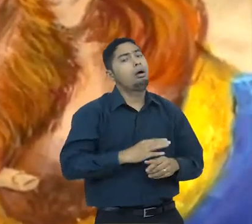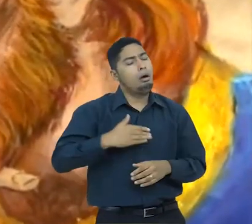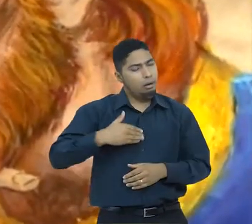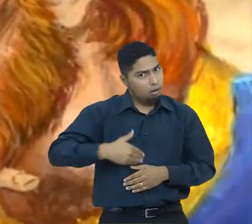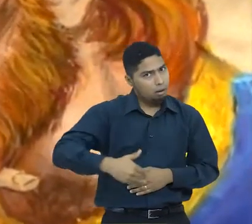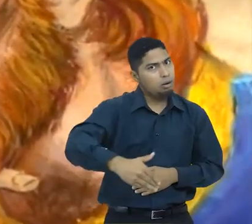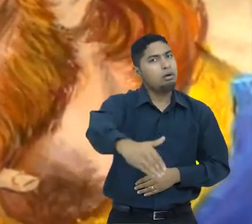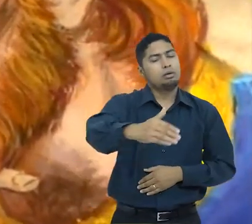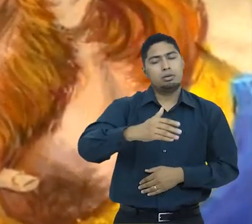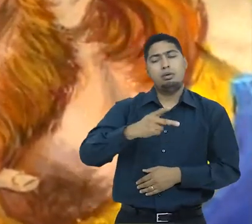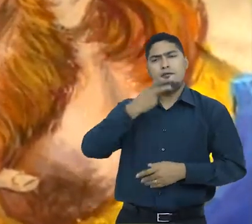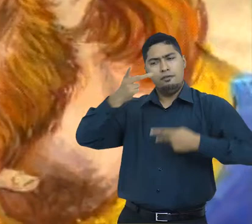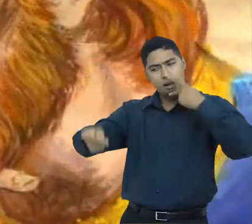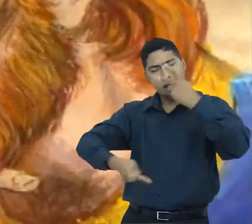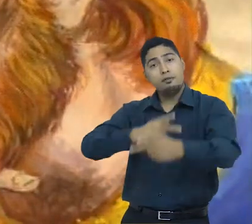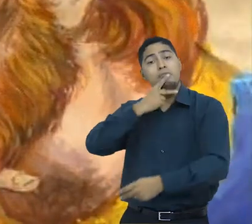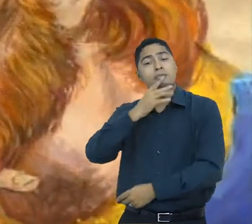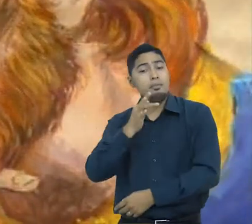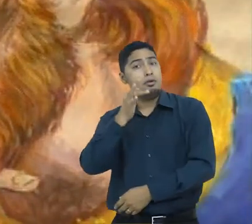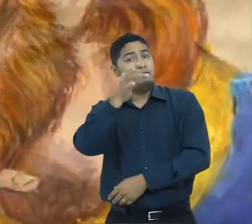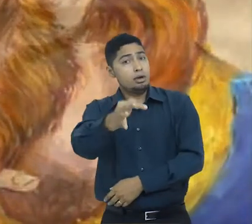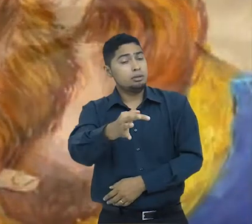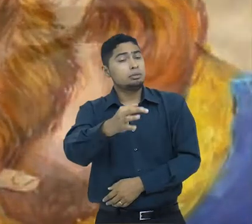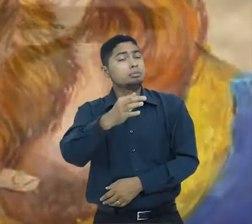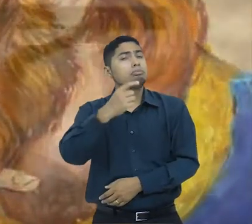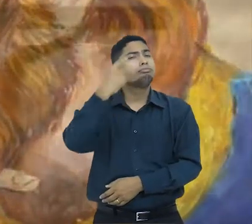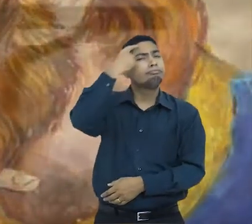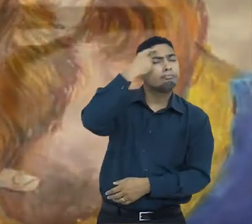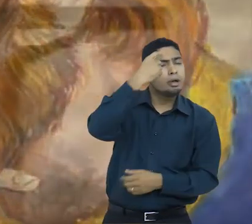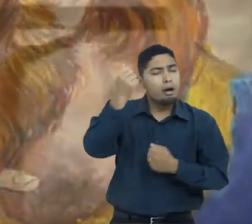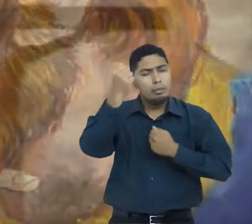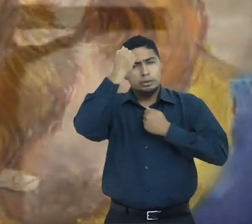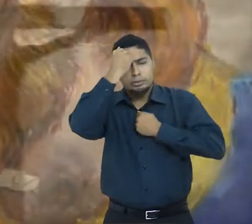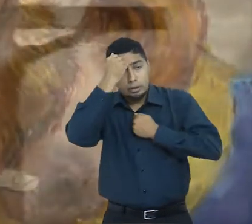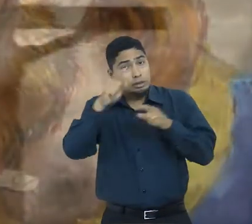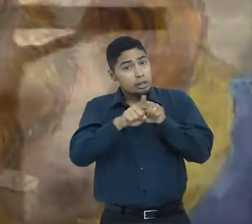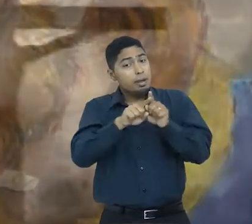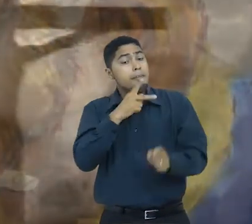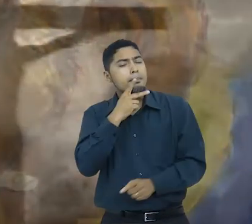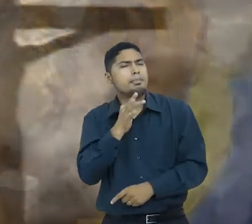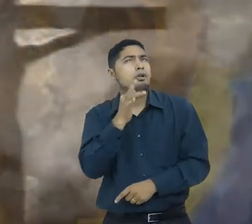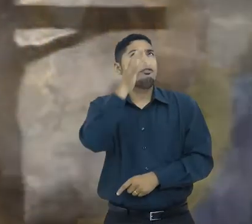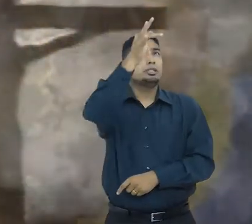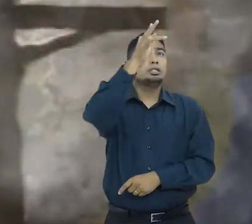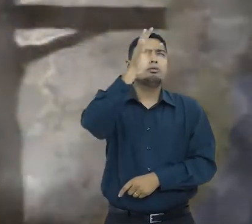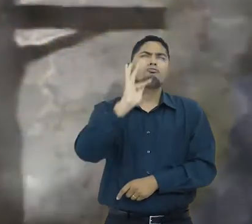pelos profetas durante o cativeiro dos judeus. As mensagens eram de arrependimento e profecia sobre o Salvador que